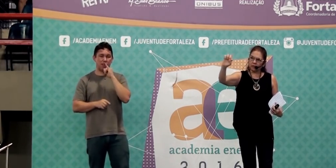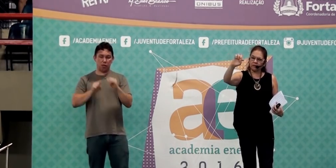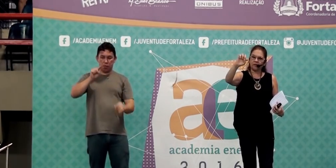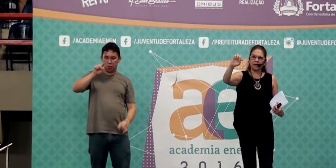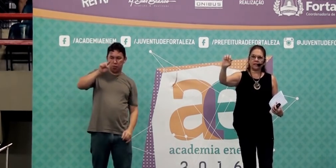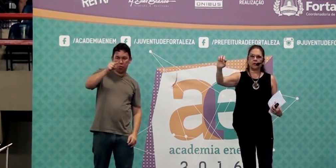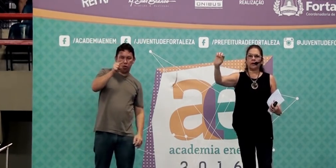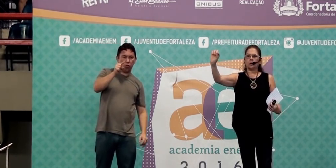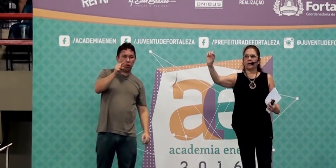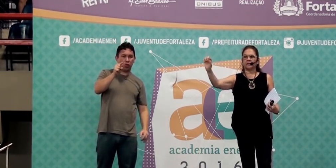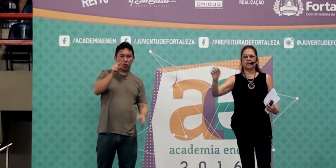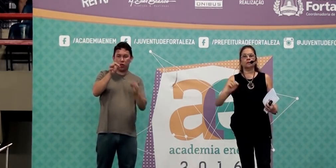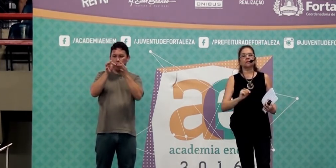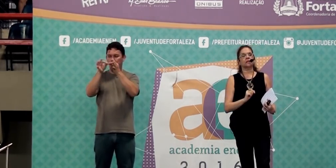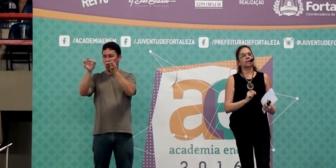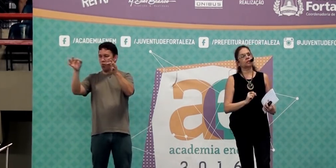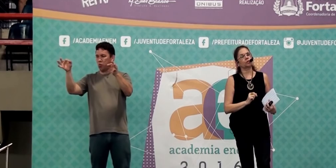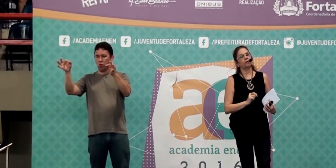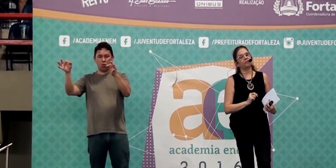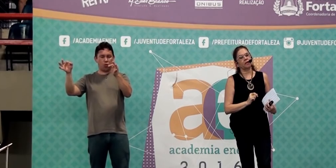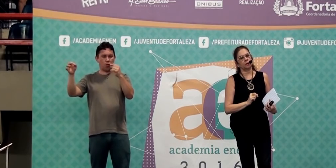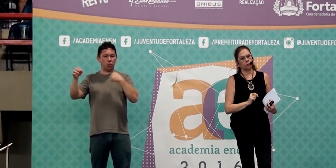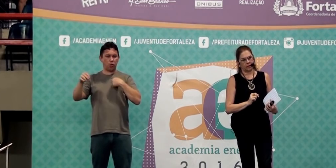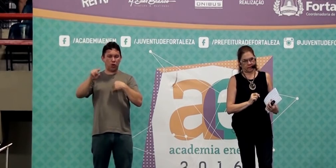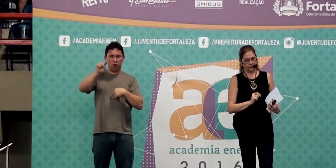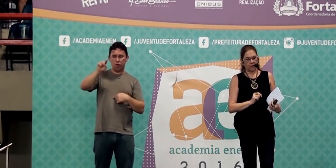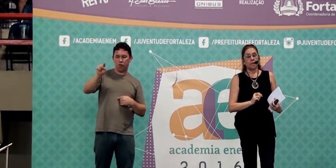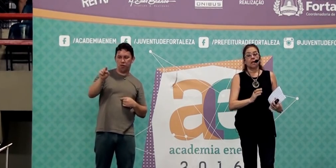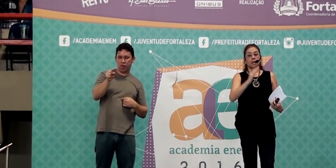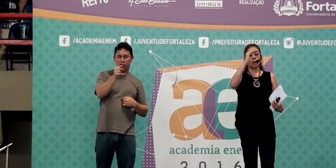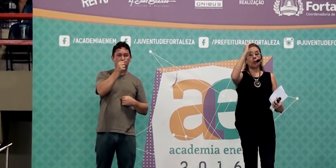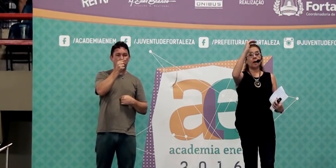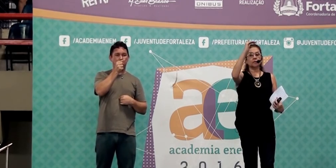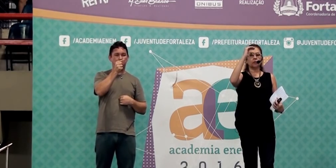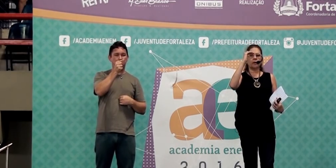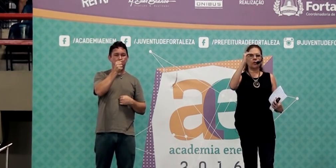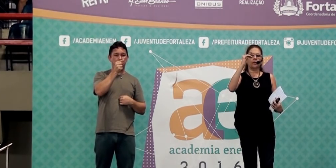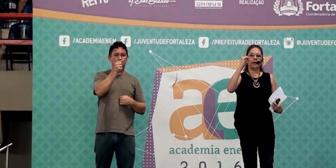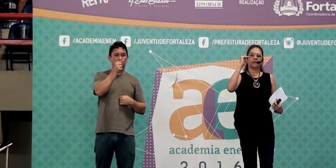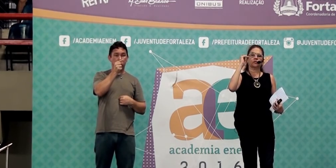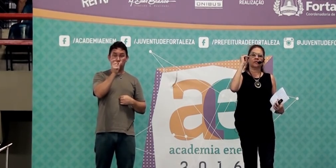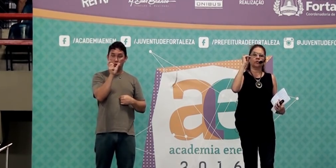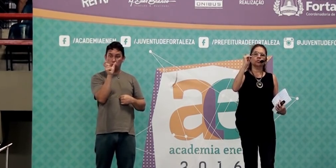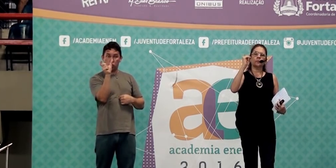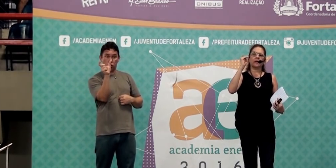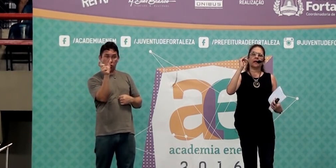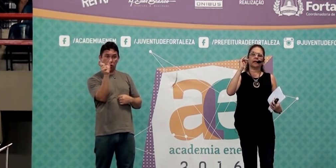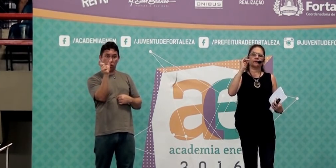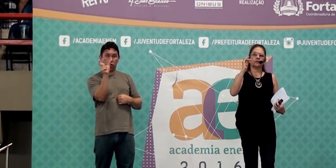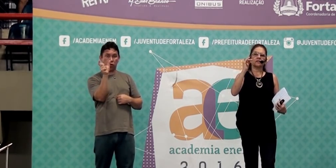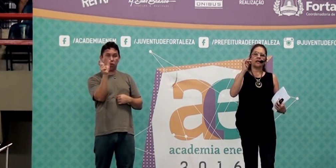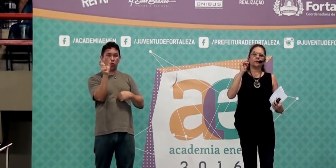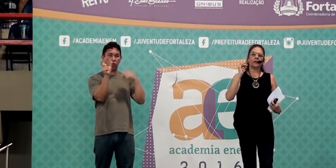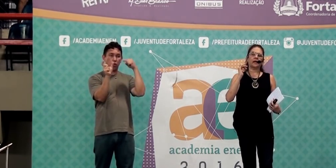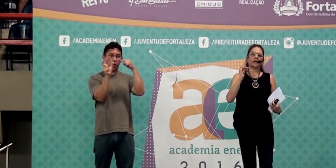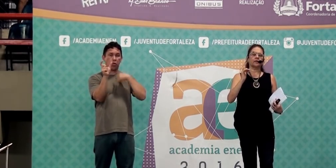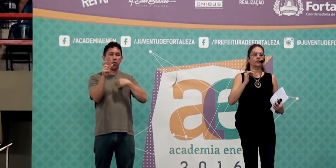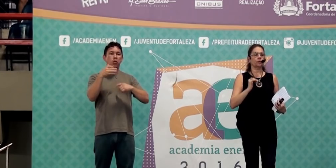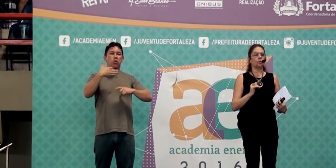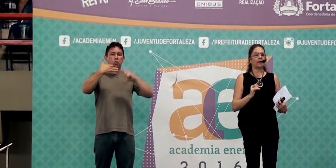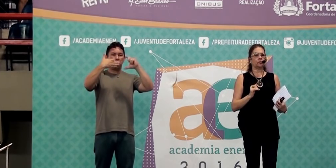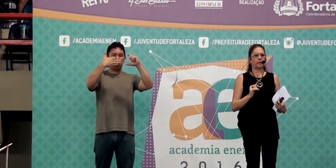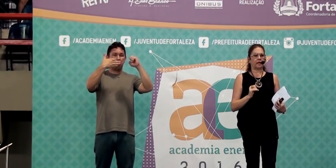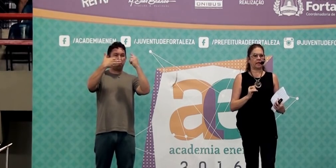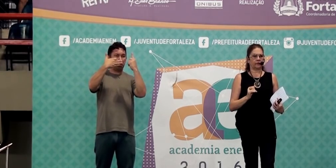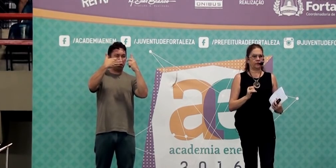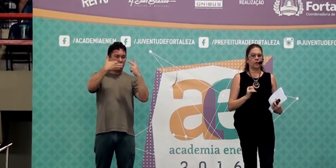começo a outra frase com a coesão seguida de uma vírgula. E quando eu começo o segundo parágrafo, o terceiro parágrafo e